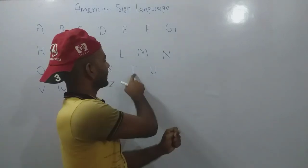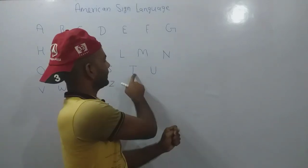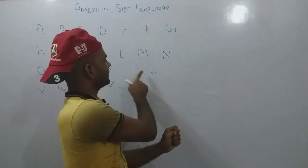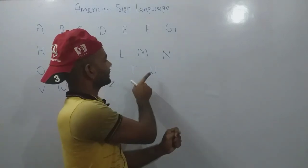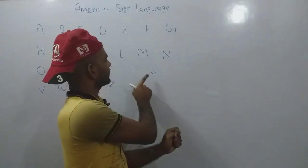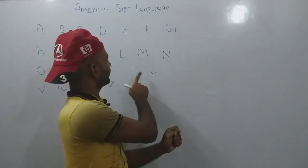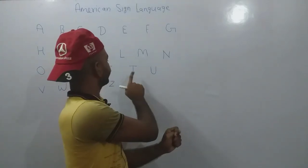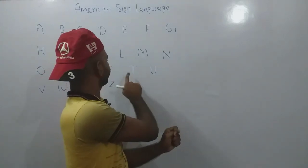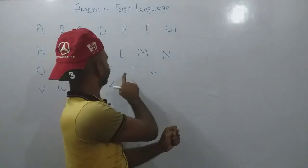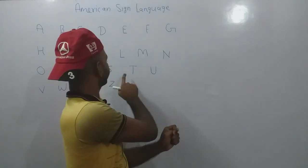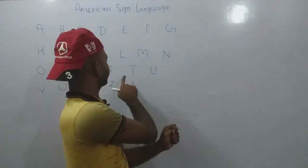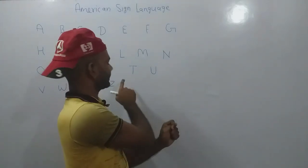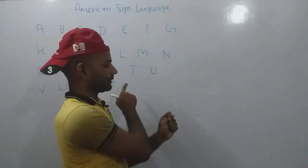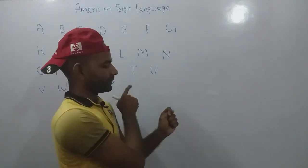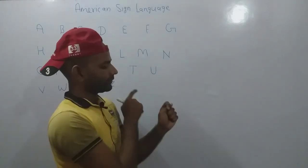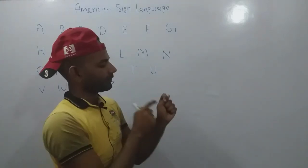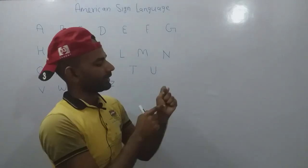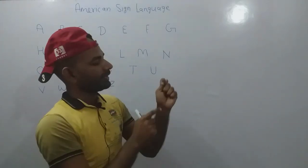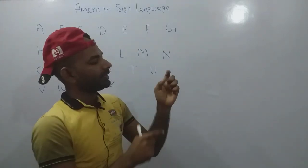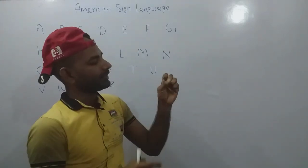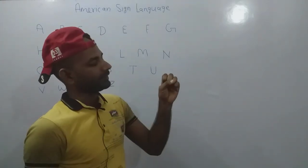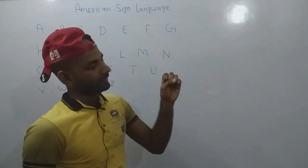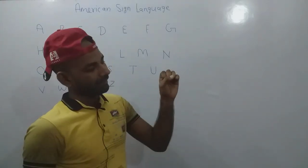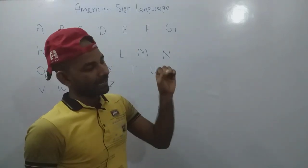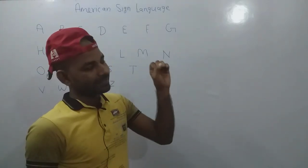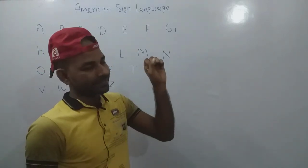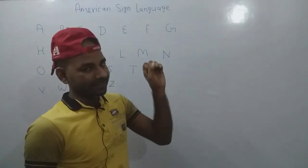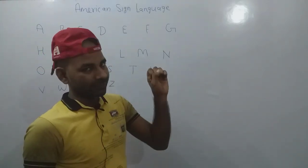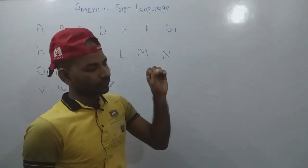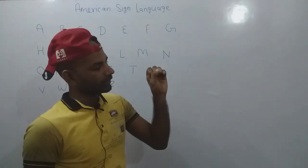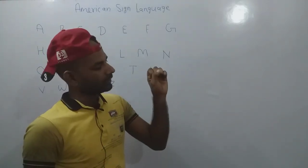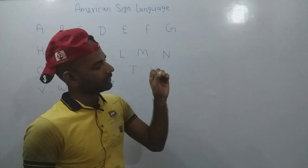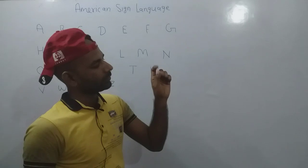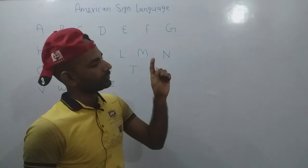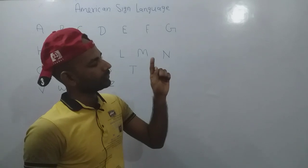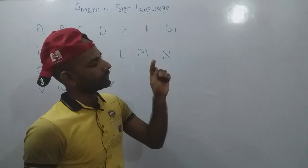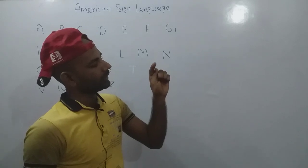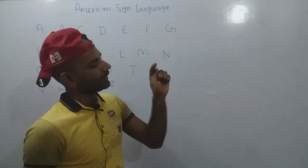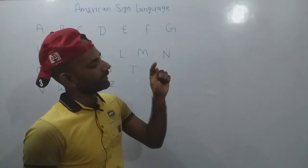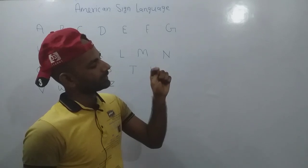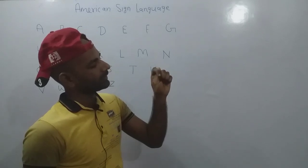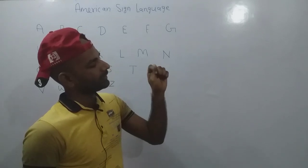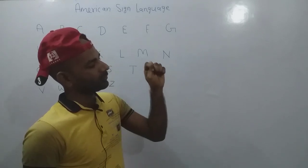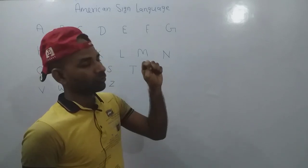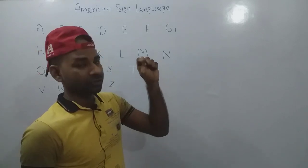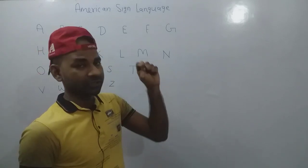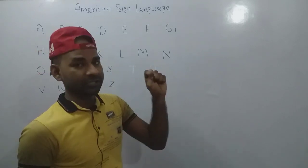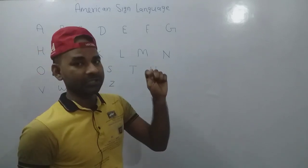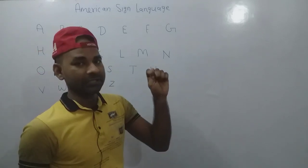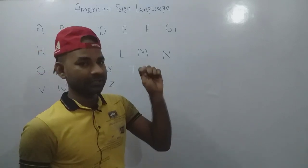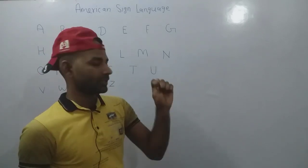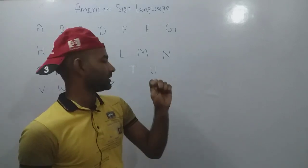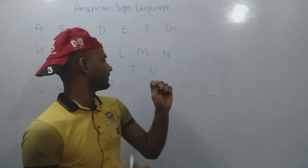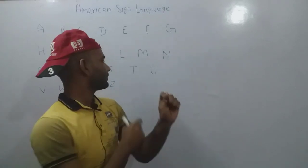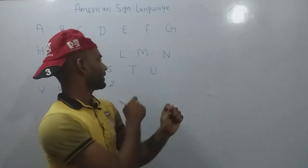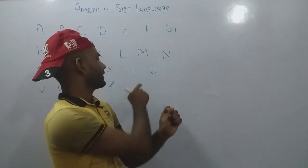एस सॉरी नहीं, एस ये होता है और ये होता है, ऐसे कर देंगे तो टी टी।